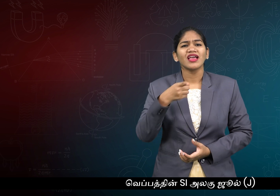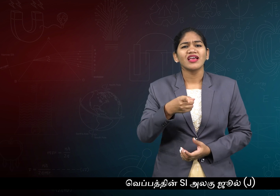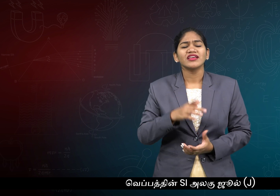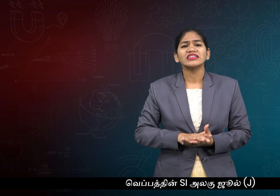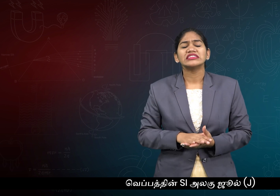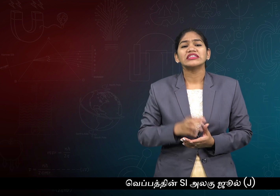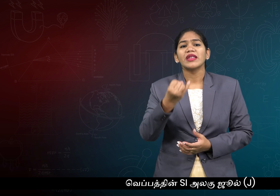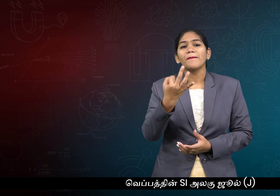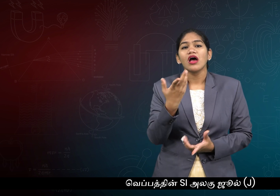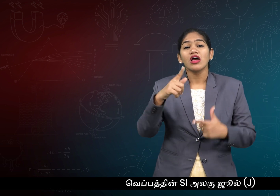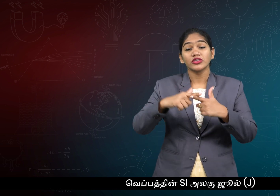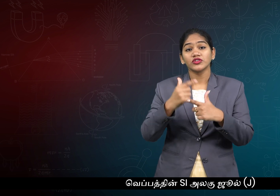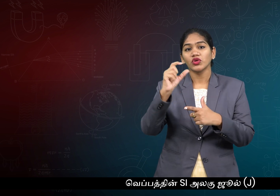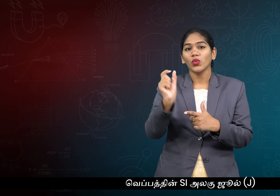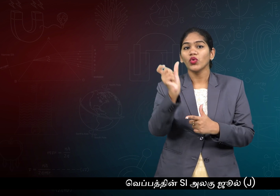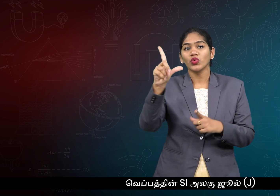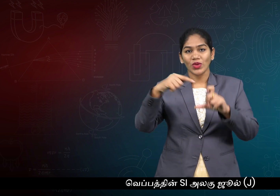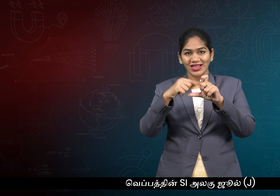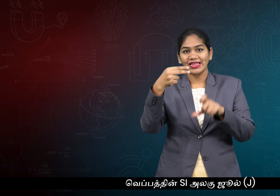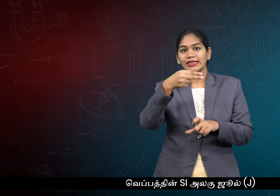வெப்பத்தின் SI அலகு ஜூல் அதாவது J